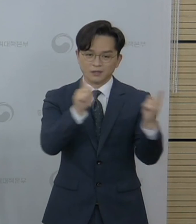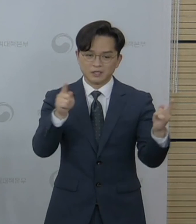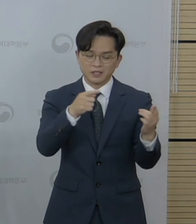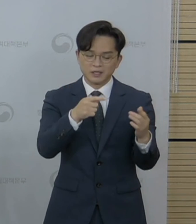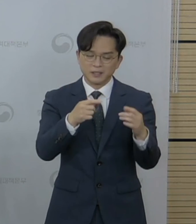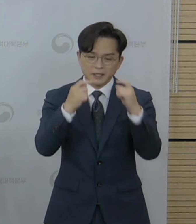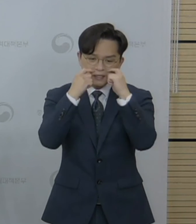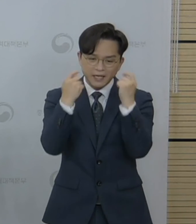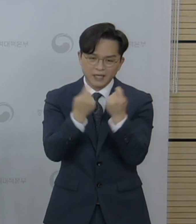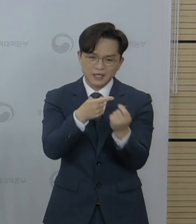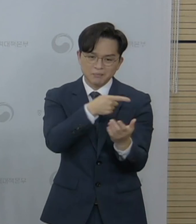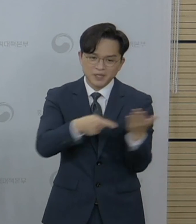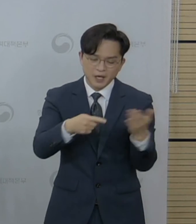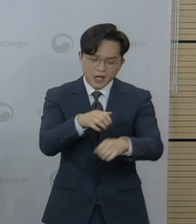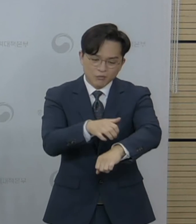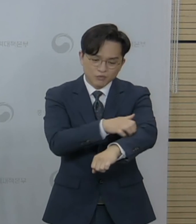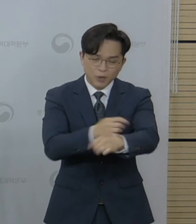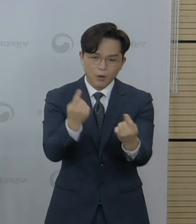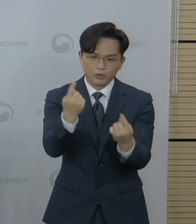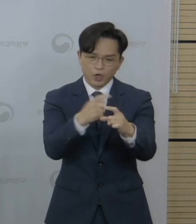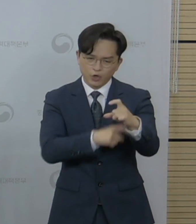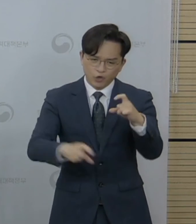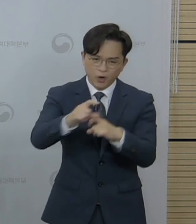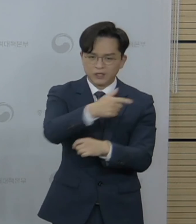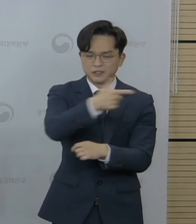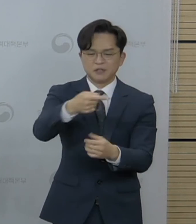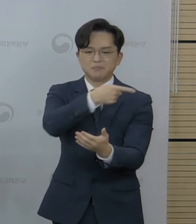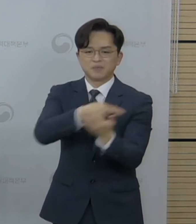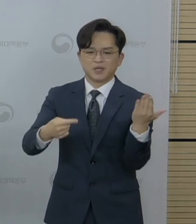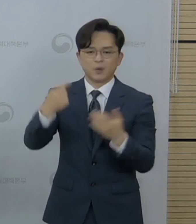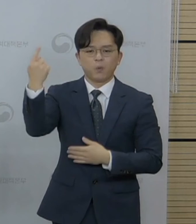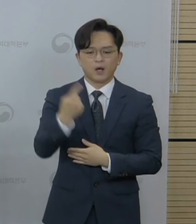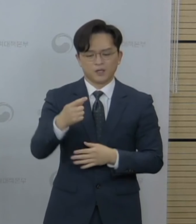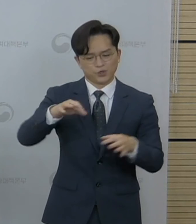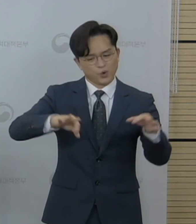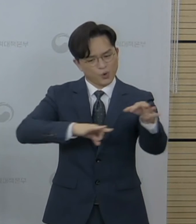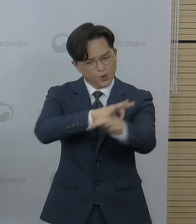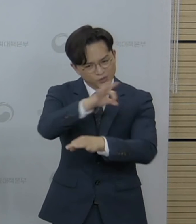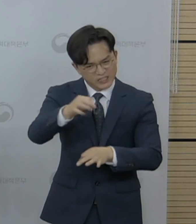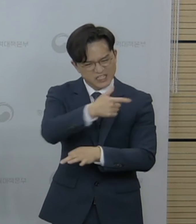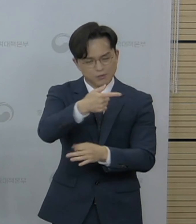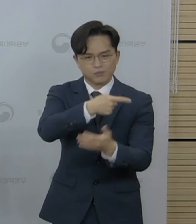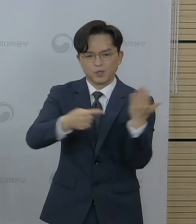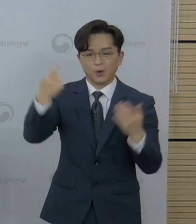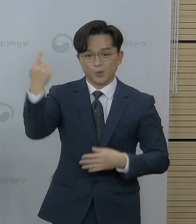피해를 압도할 것이 분명하다는 것이 그간의 경험입니다.